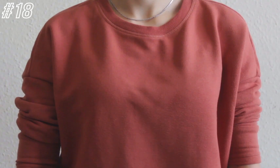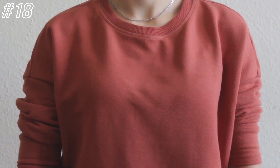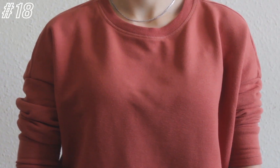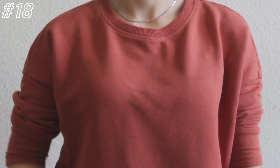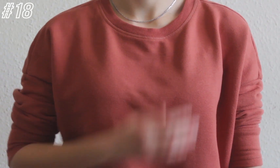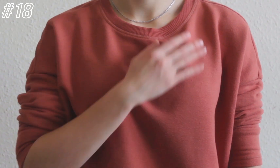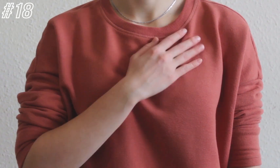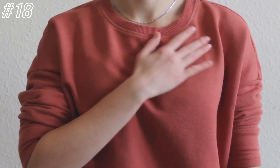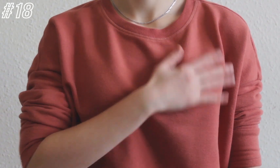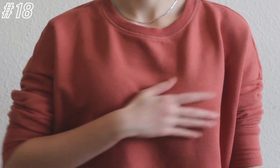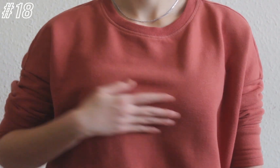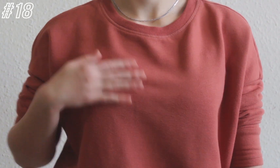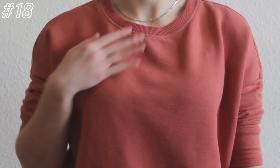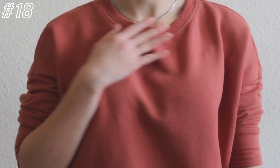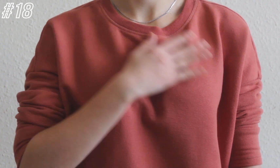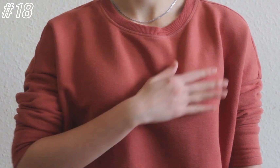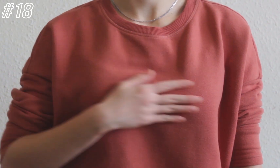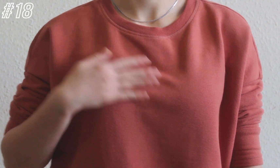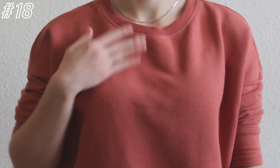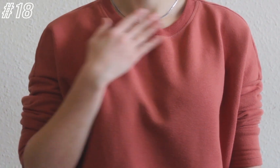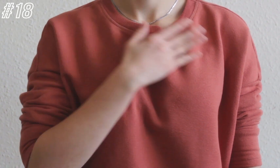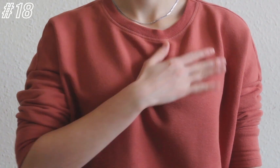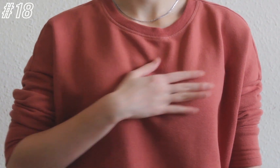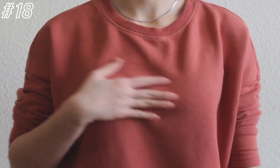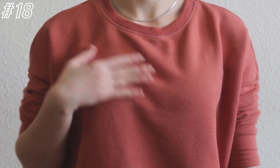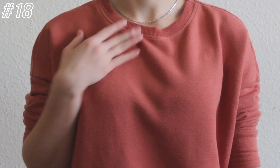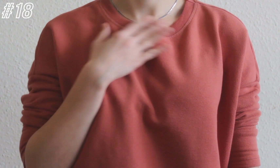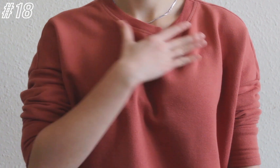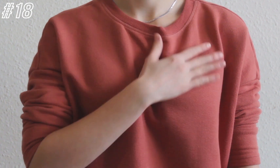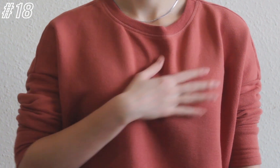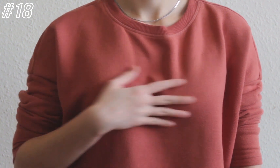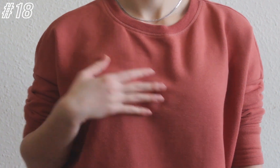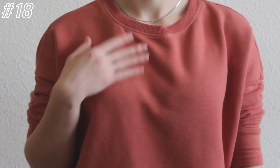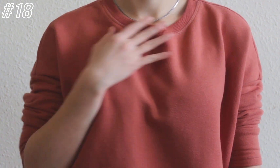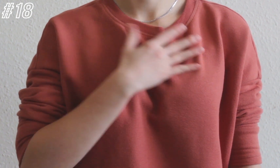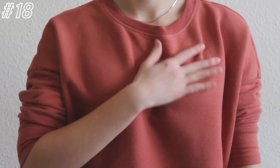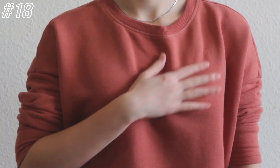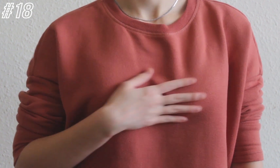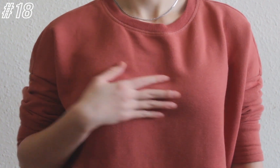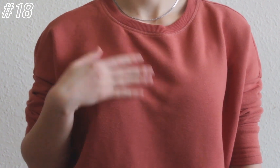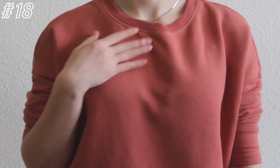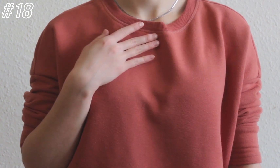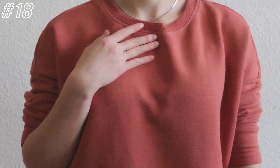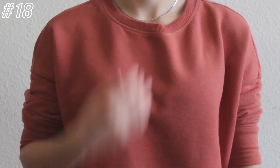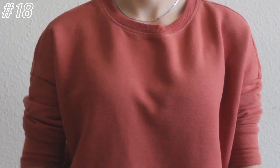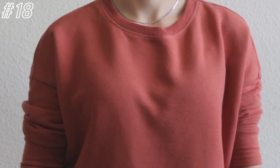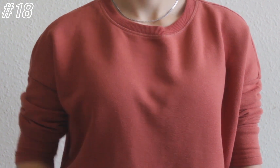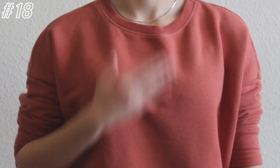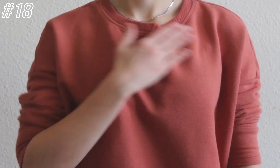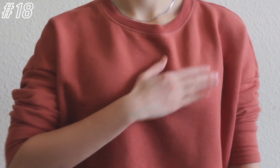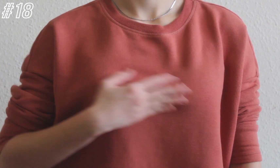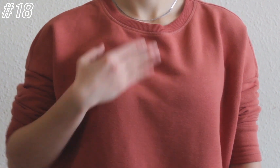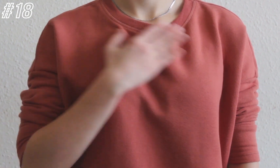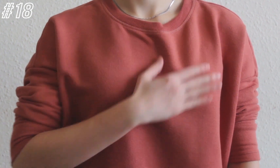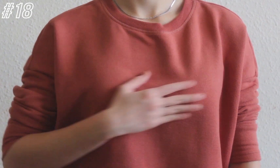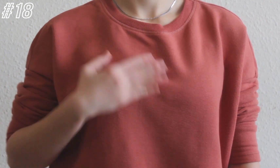ですよ。お願いを表すには、右手を平らにして胸の中心で何度か円を描きます。